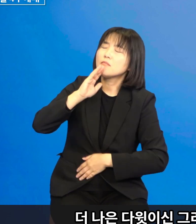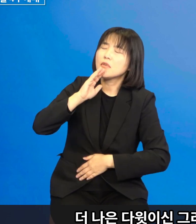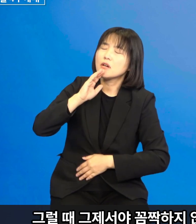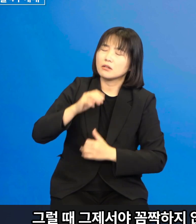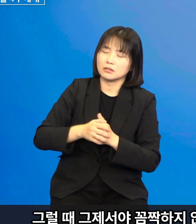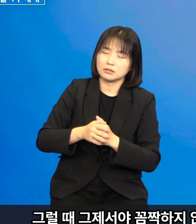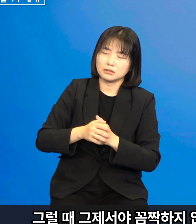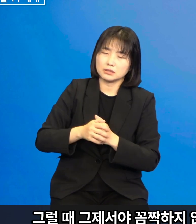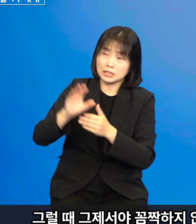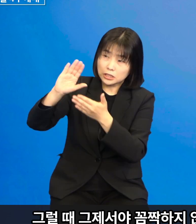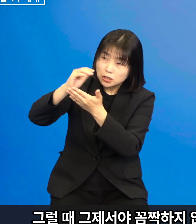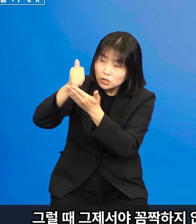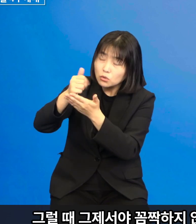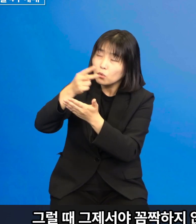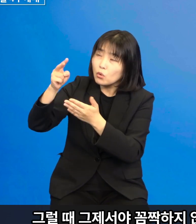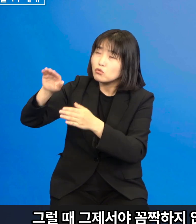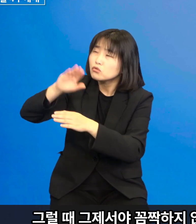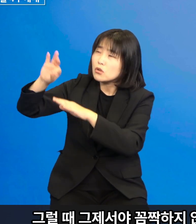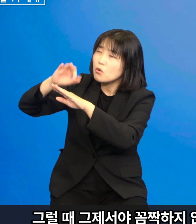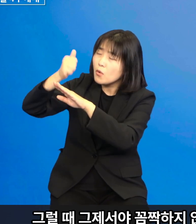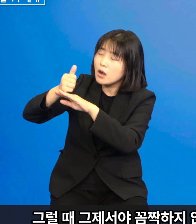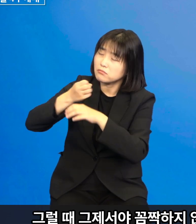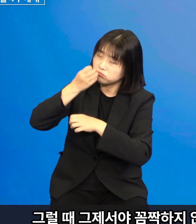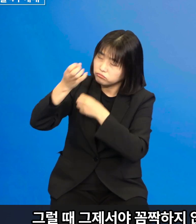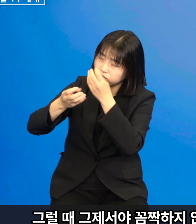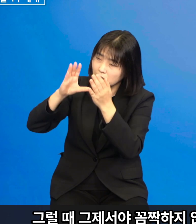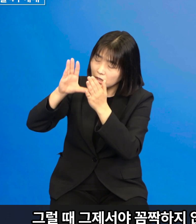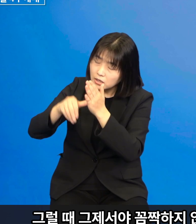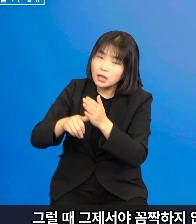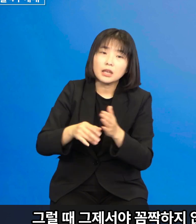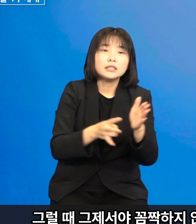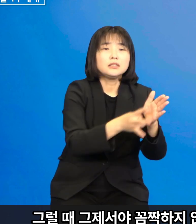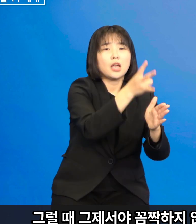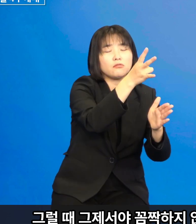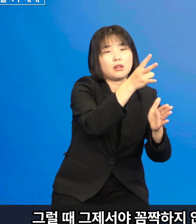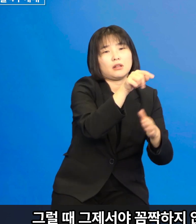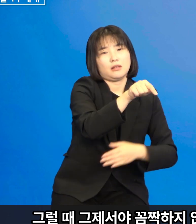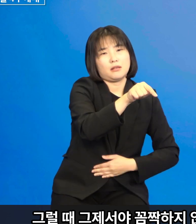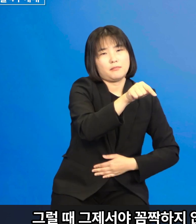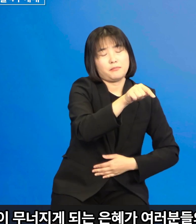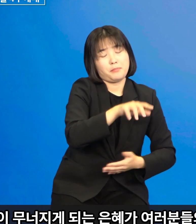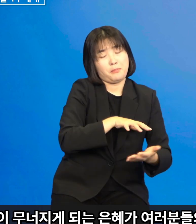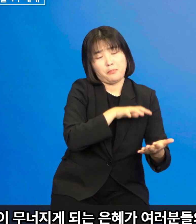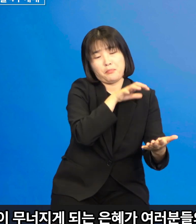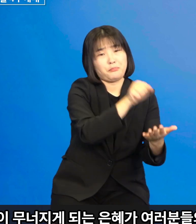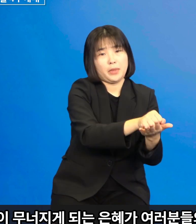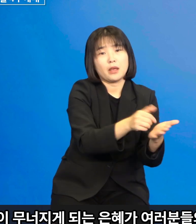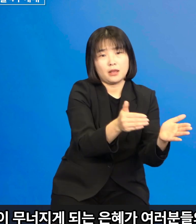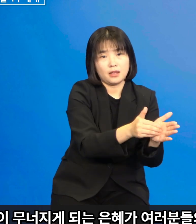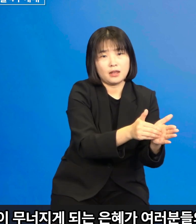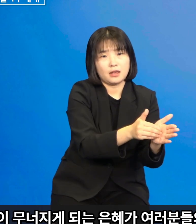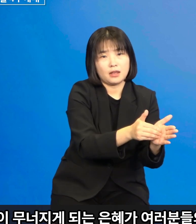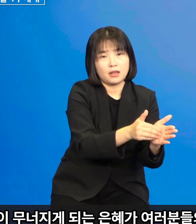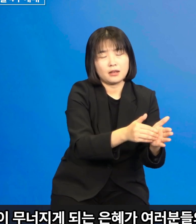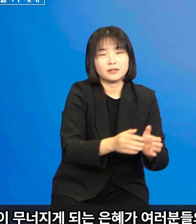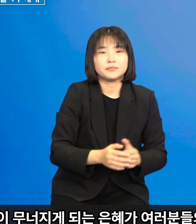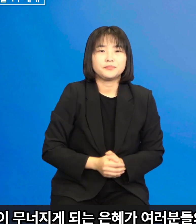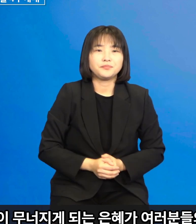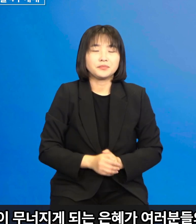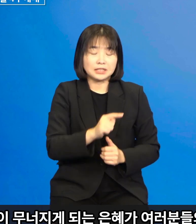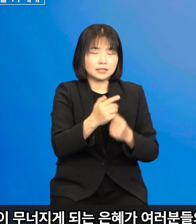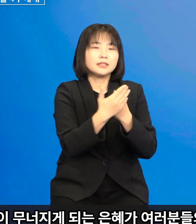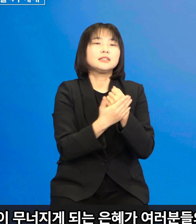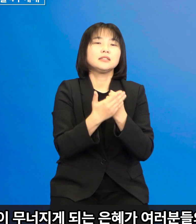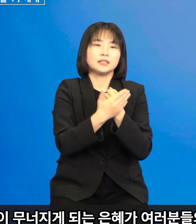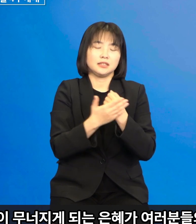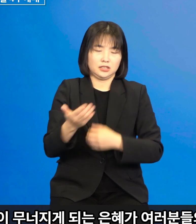우리의 왕이십니다 할 때 그제서야 예루살렘이, 아니 꼼짝지 않았던 예루살렘이 함락이 되잖아요. 이 무너지게 되어지는 이